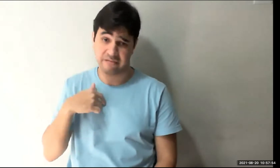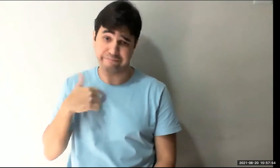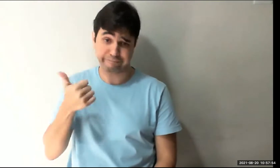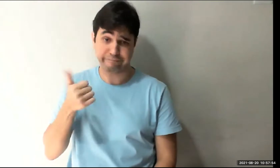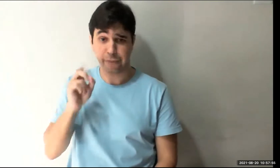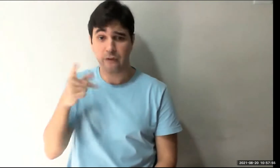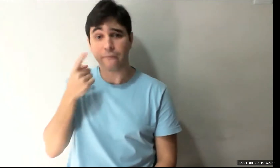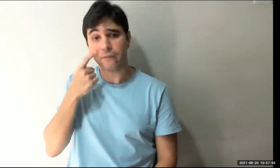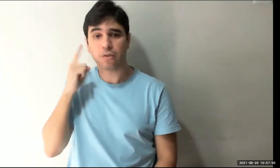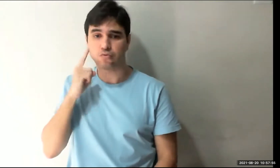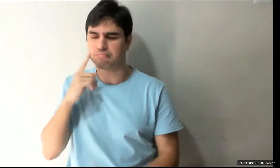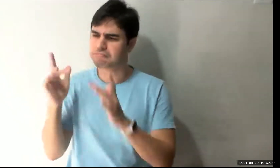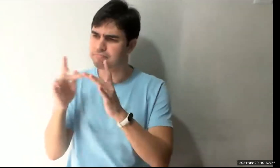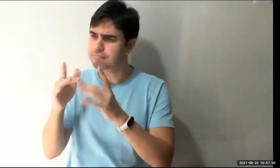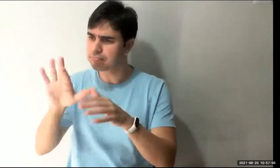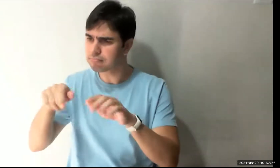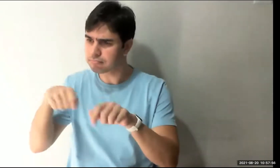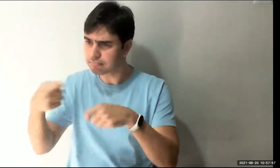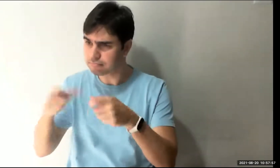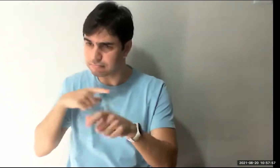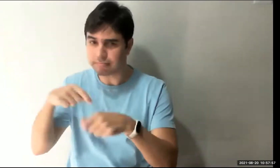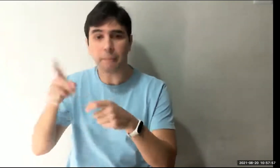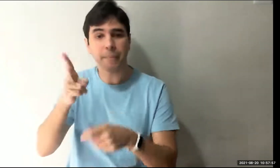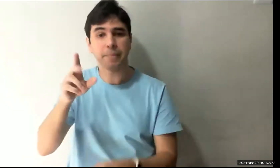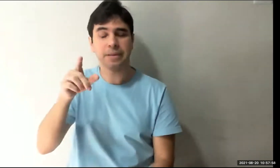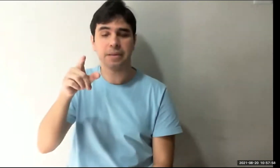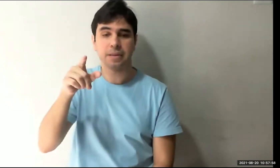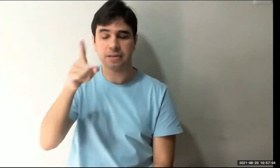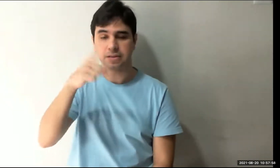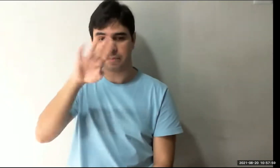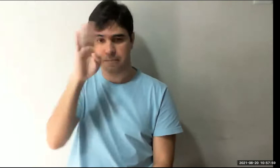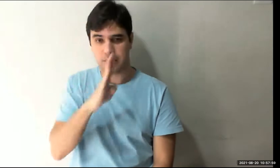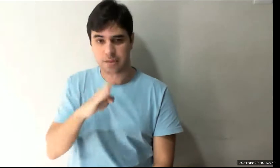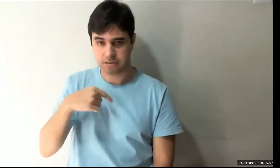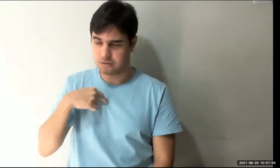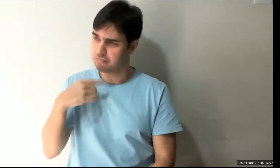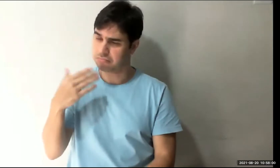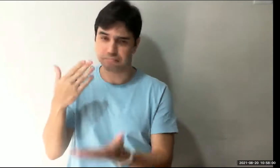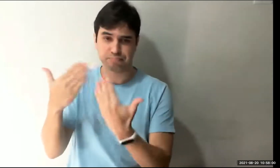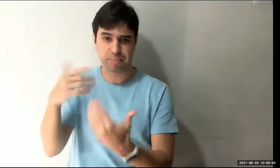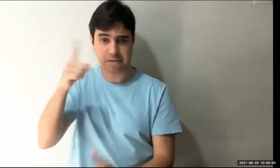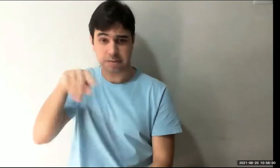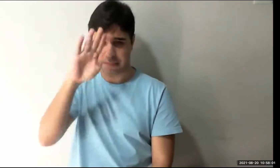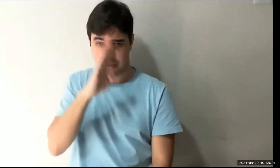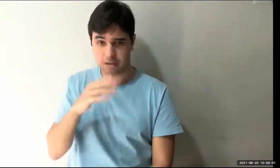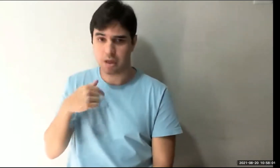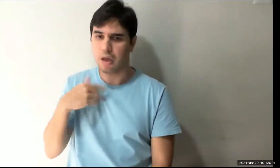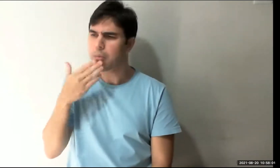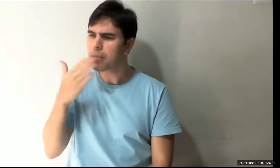confederações, e a minha preocupação em saber os sinais que já eram criados nessa área e os sinais que